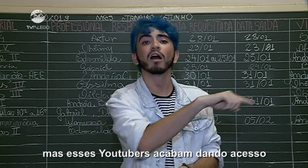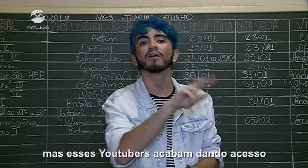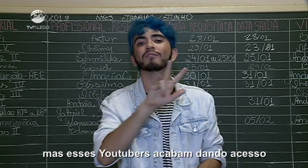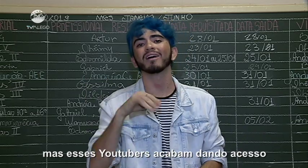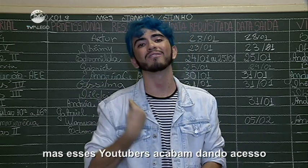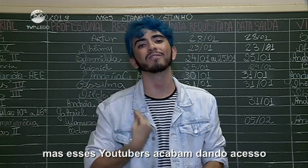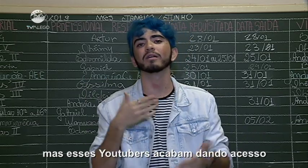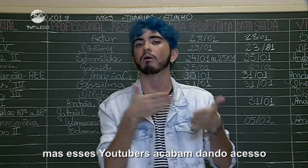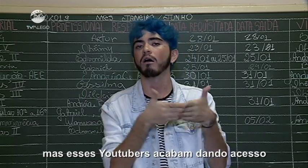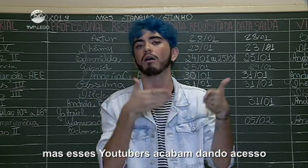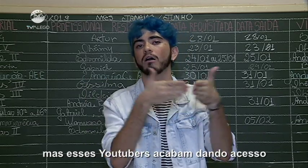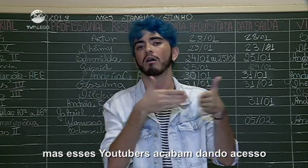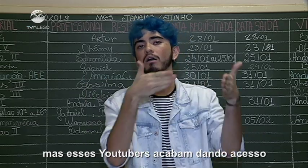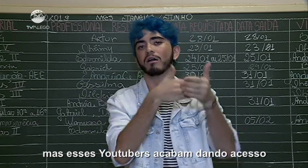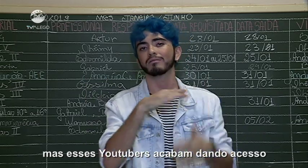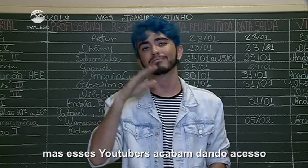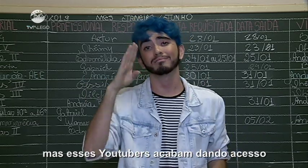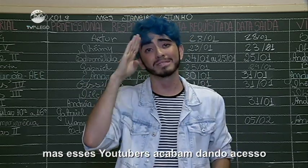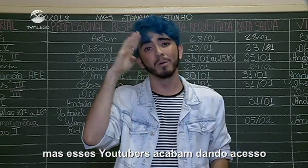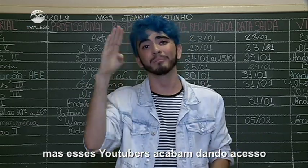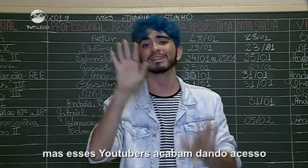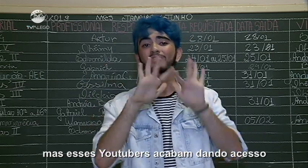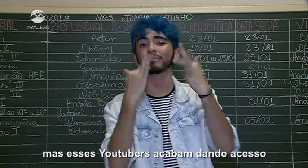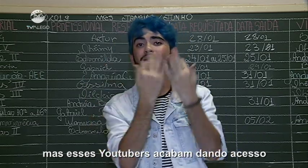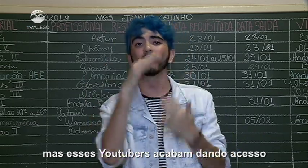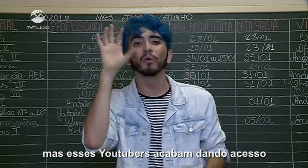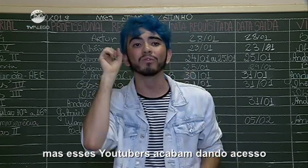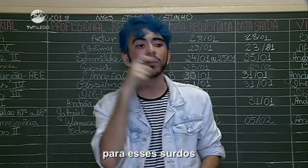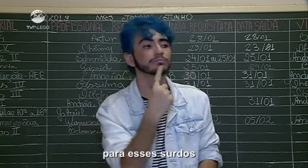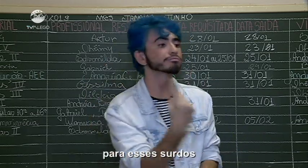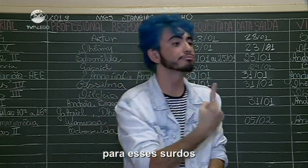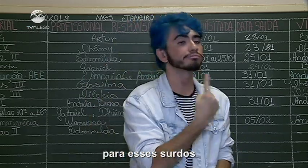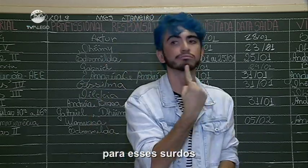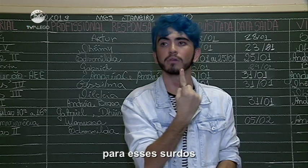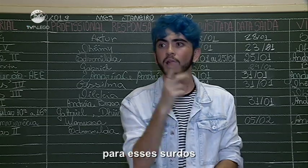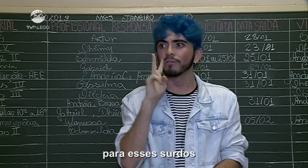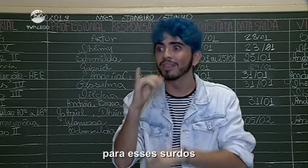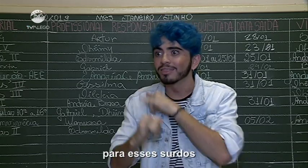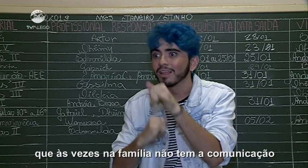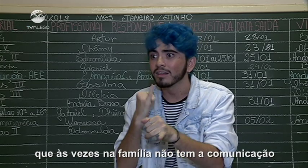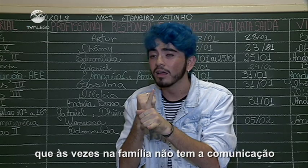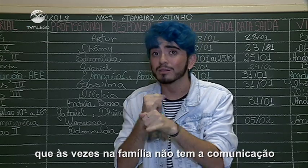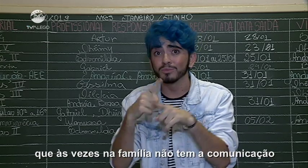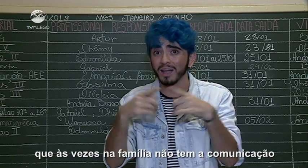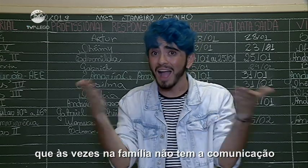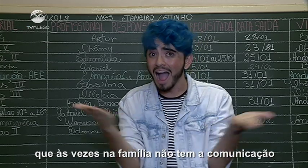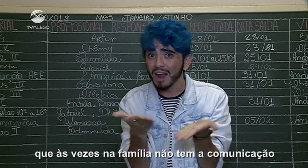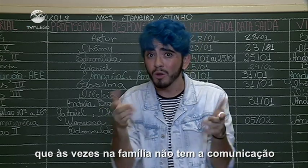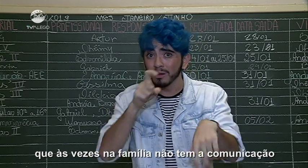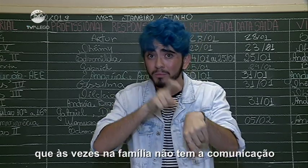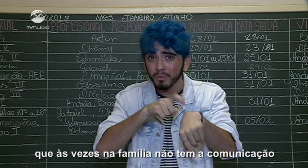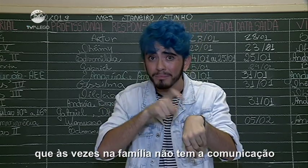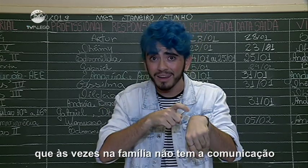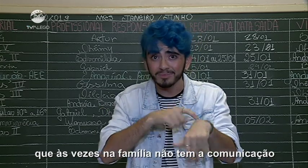esses youtubers eles acabam dando acesso para esses surdos, que às vezes na família não tem a